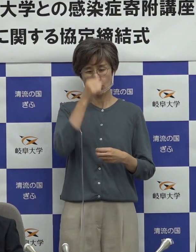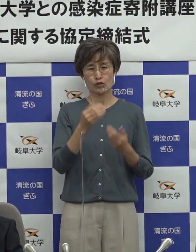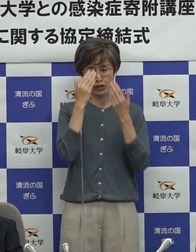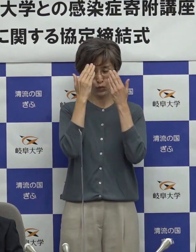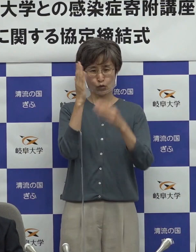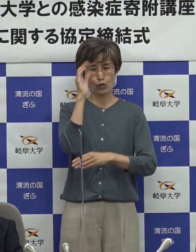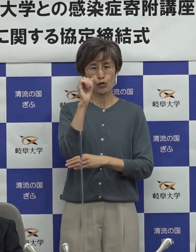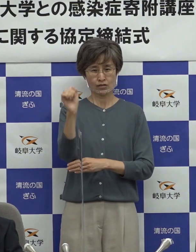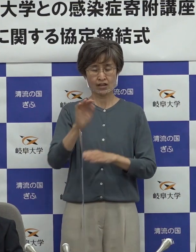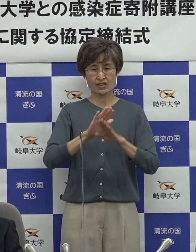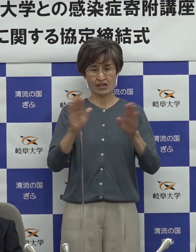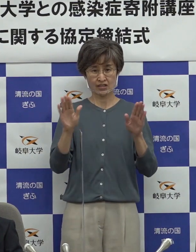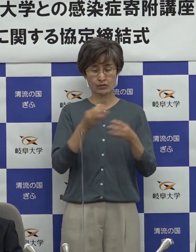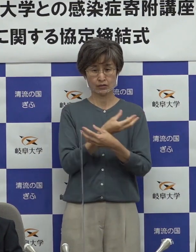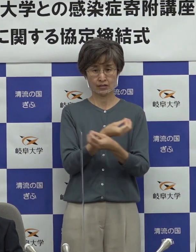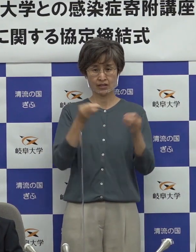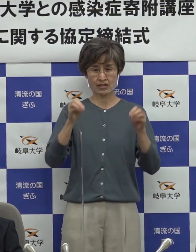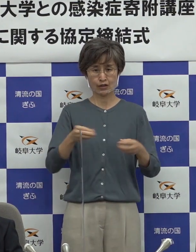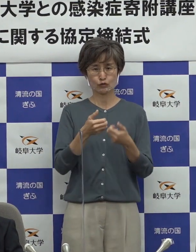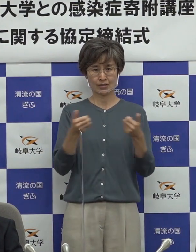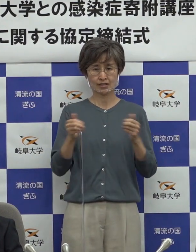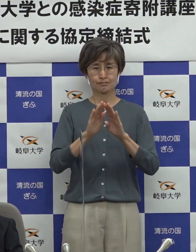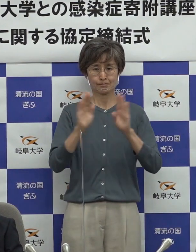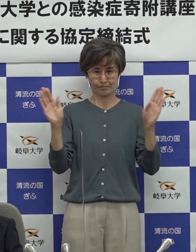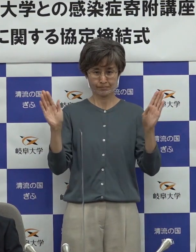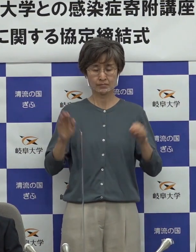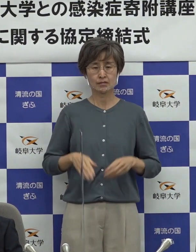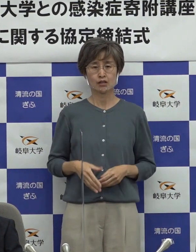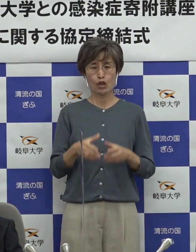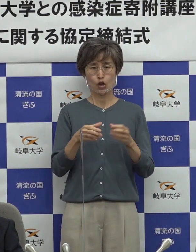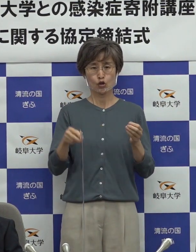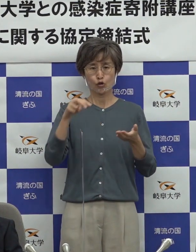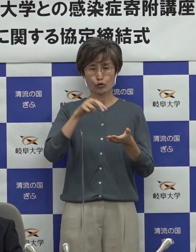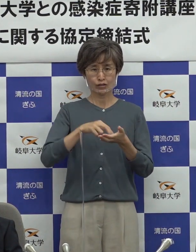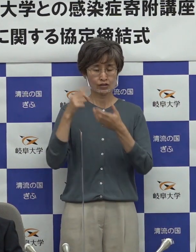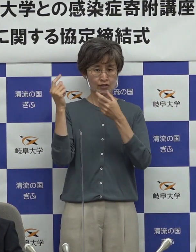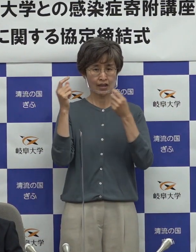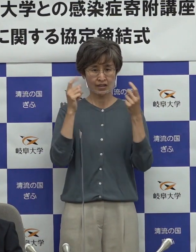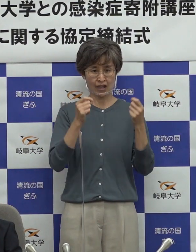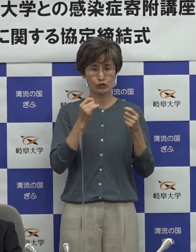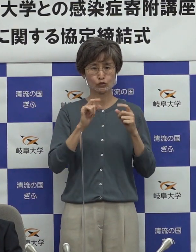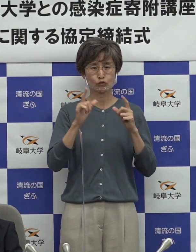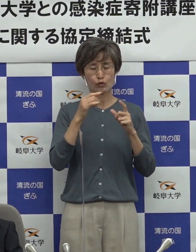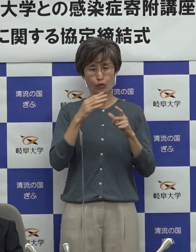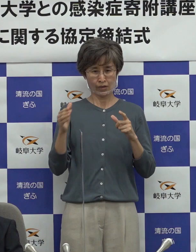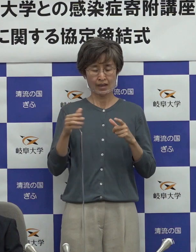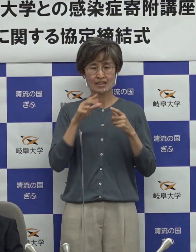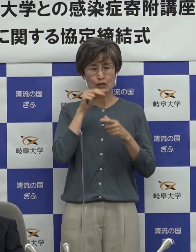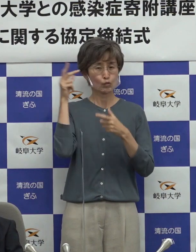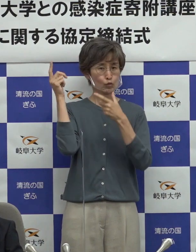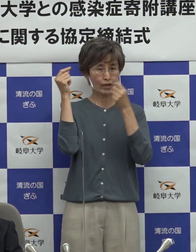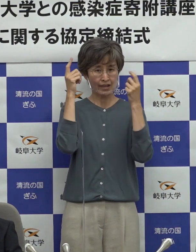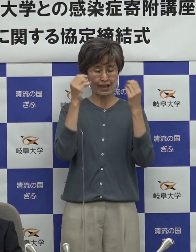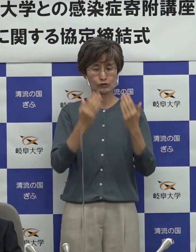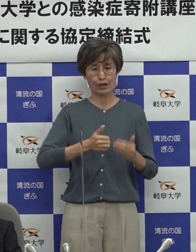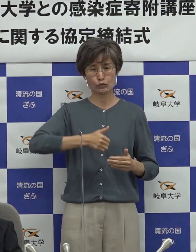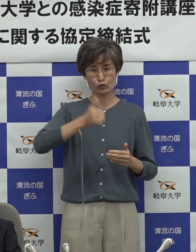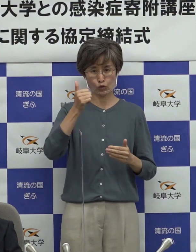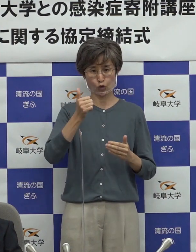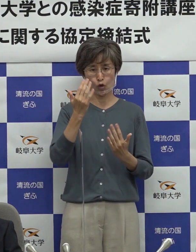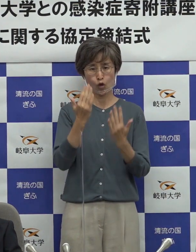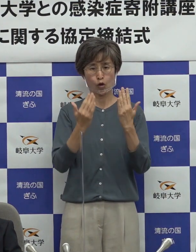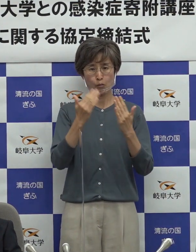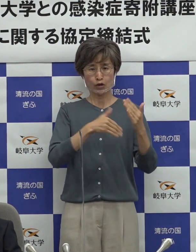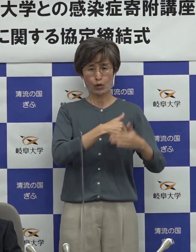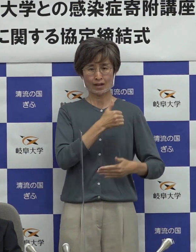。本日は国立大学法人東海国立大学機構岐阜大学学長森脇